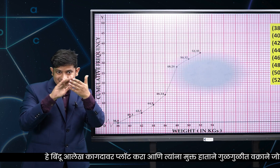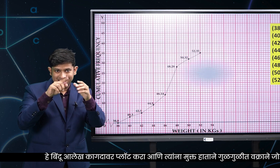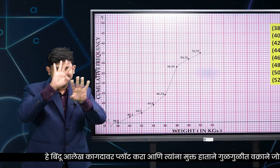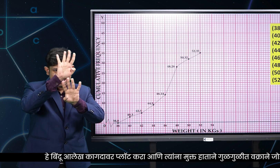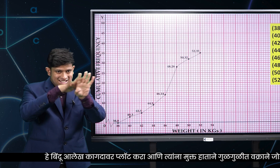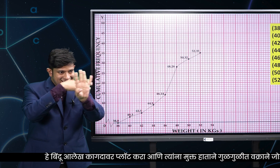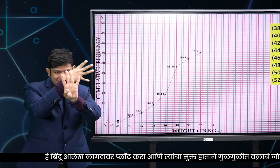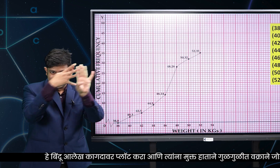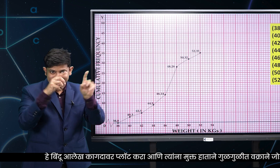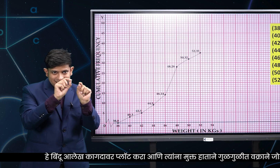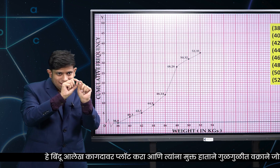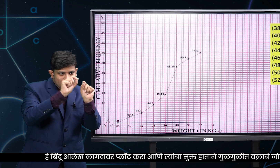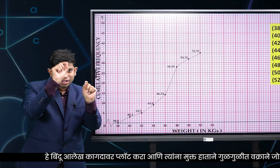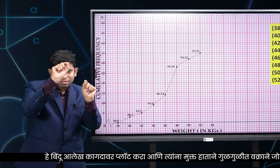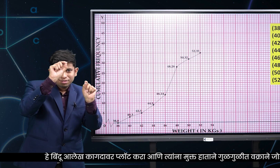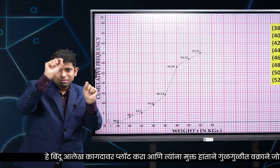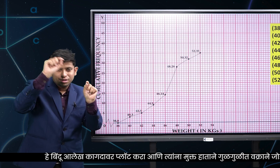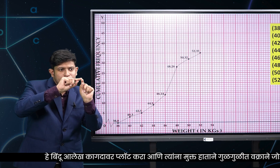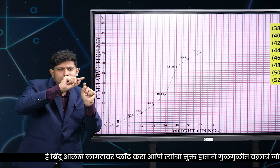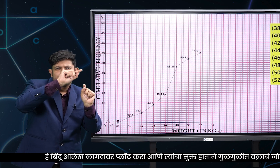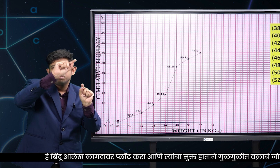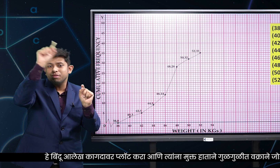त्यांना मुक्त हाताने गुळगुळीत वक्राने जोडा.